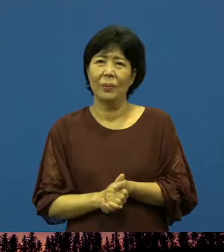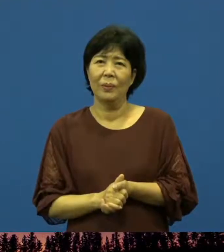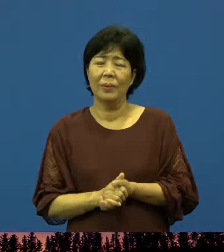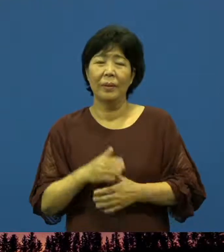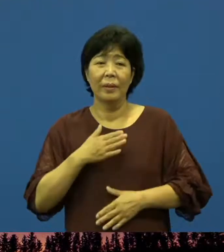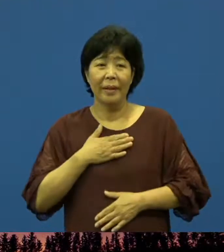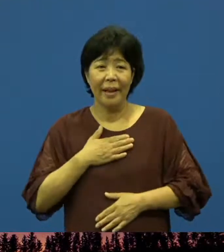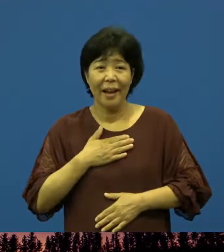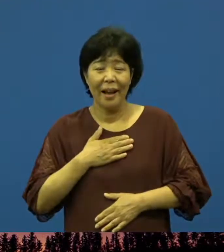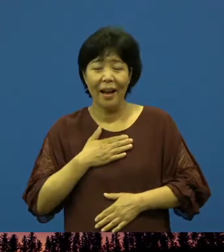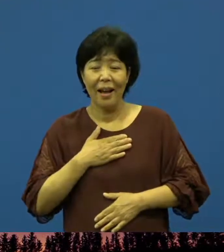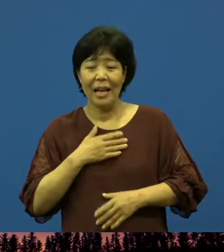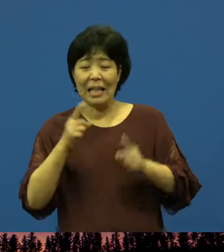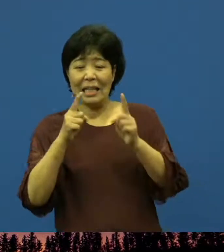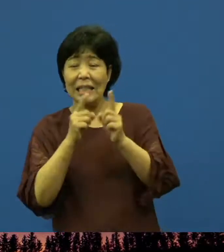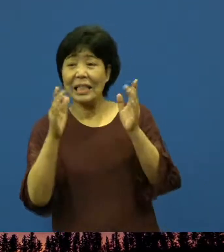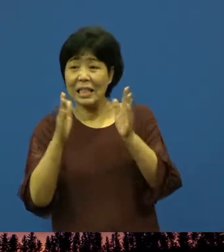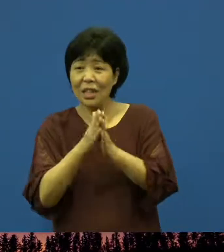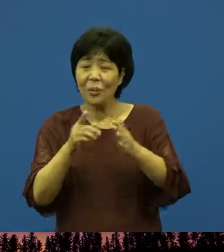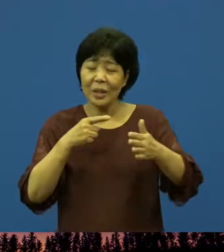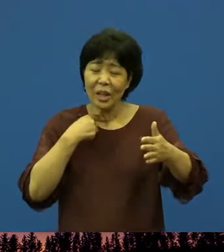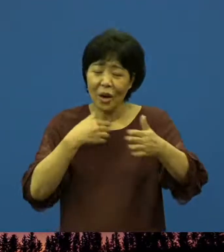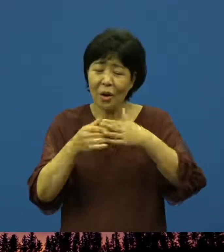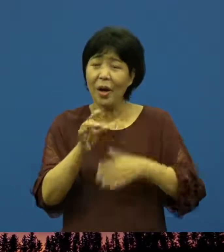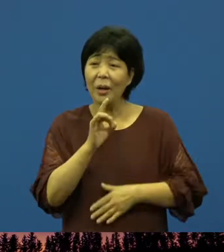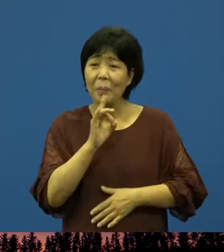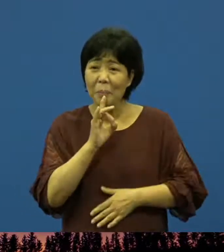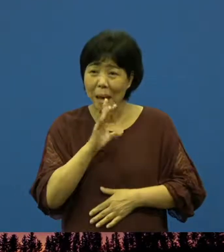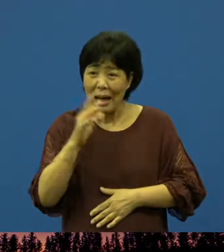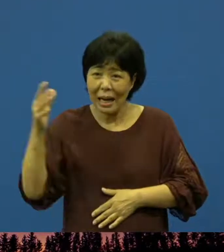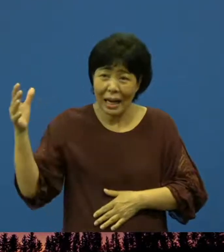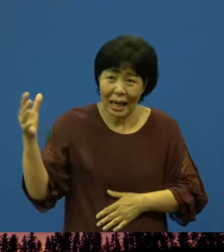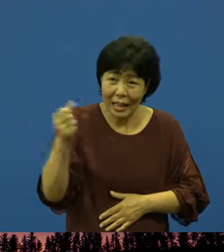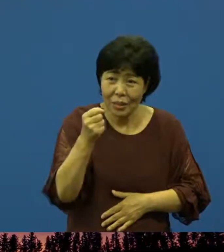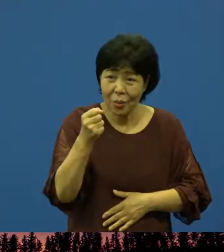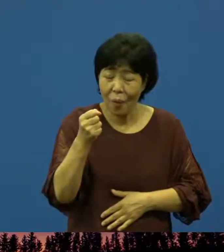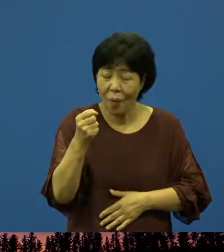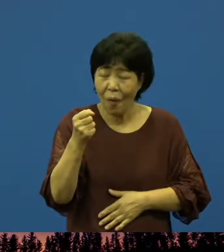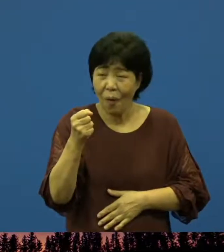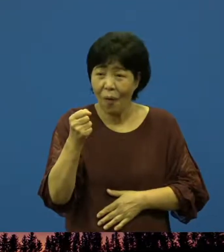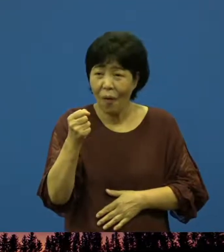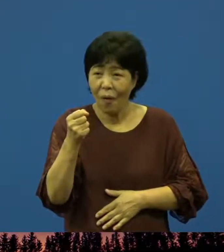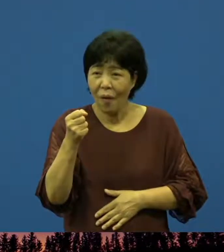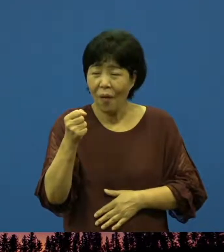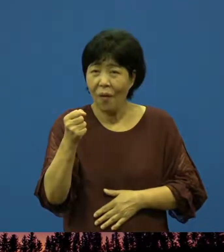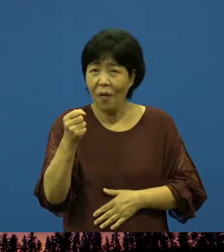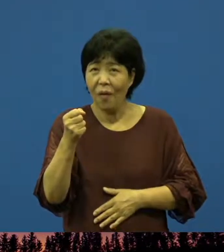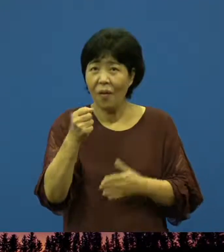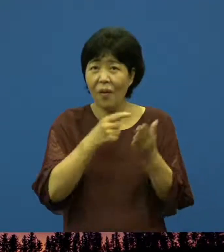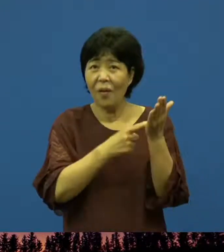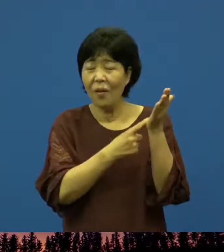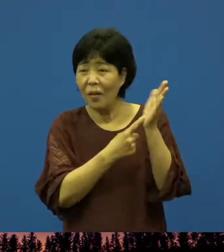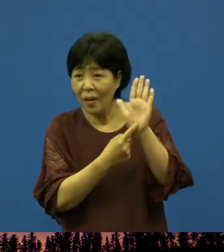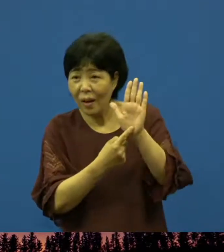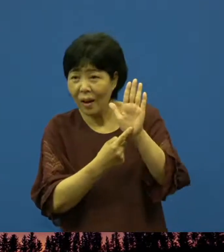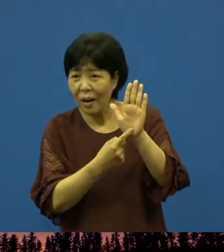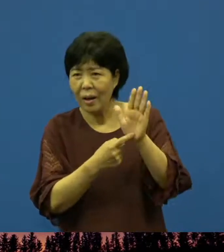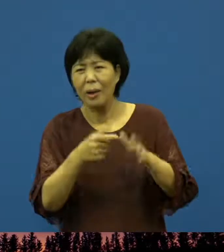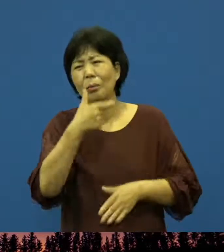내가 체험한 것에만 갇혀 있으면 안 됩니다. 하나님을 우리가 경험할 수 있습니다. 그러나 내가 경험한